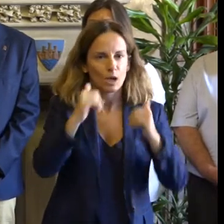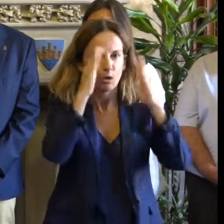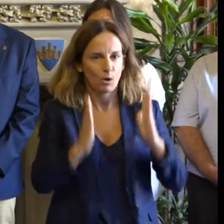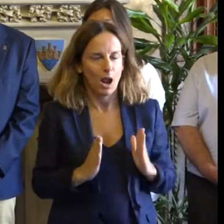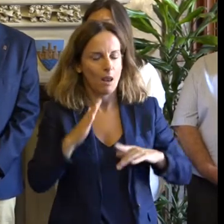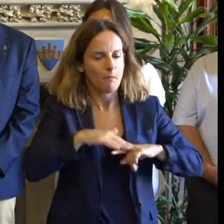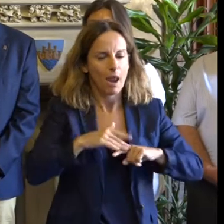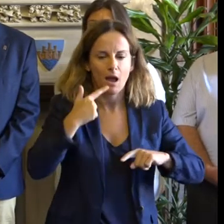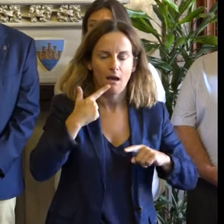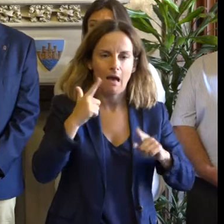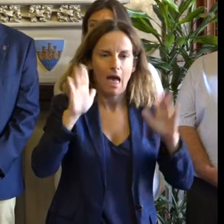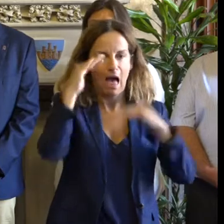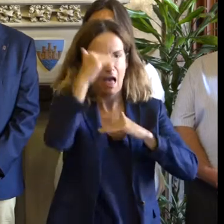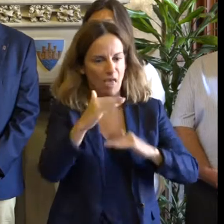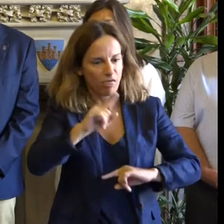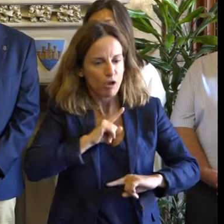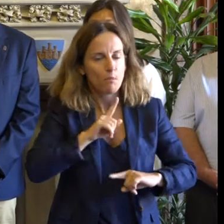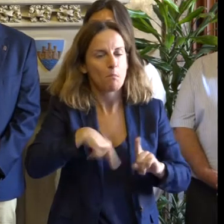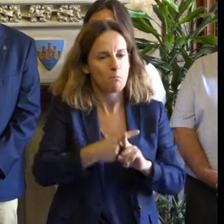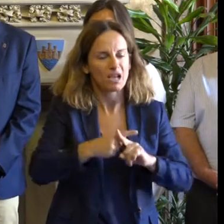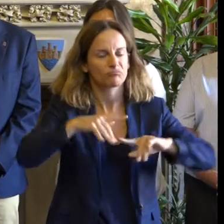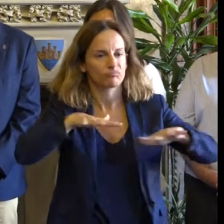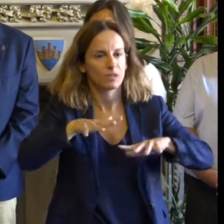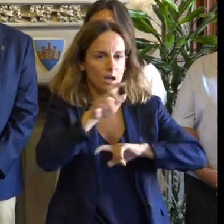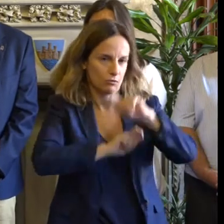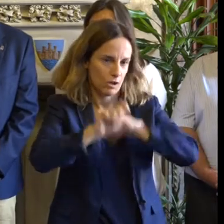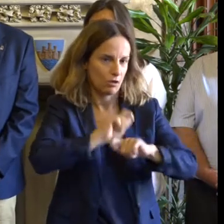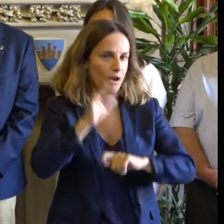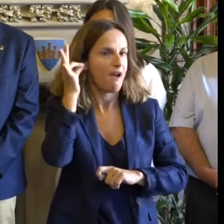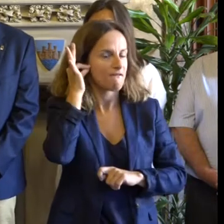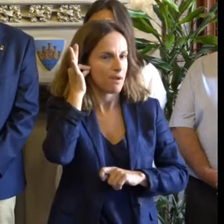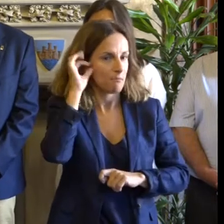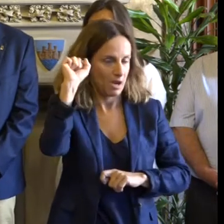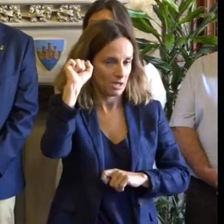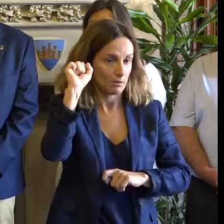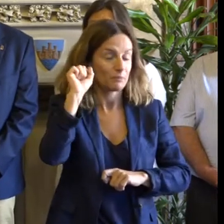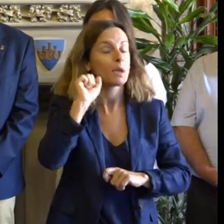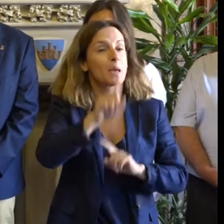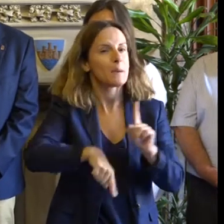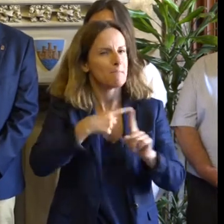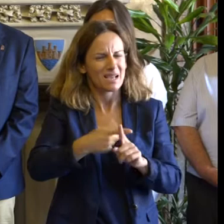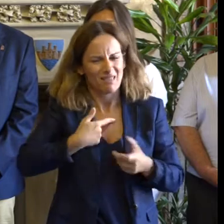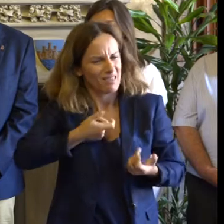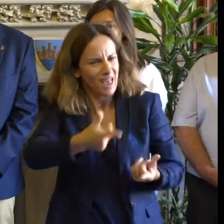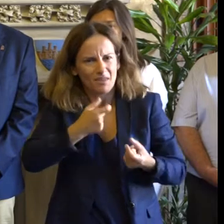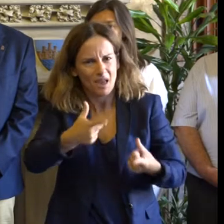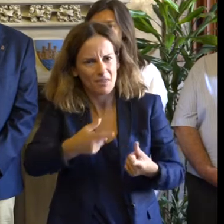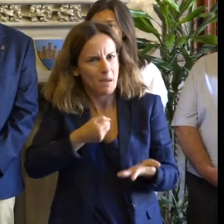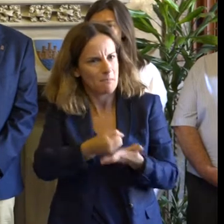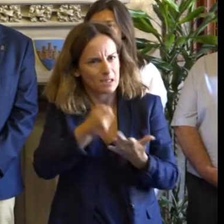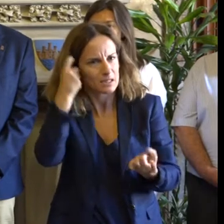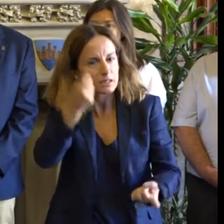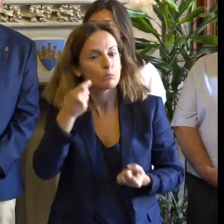desenvolupar l'associacionisme femení. I per damunt de tot, estem posant tots els mitjans al nostre abast per evitar que les dones